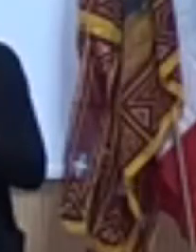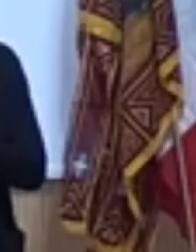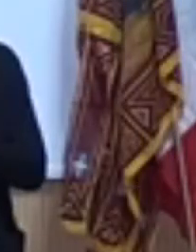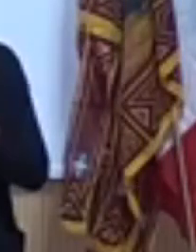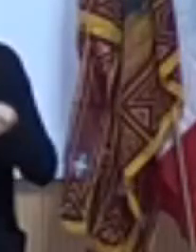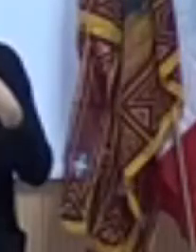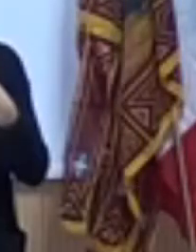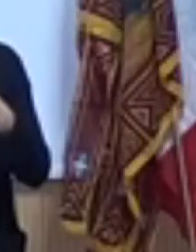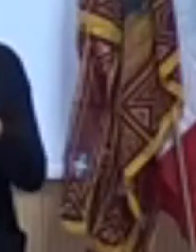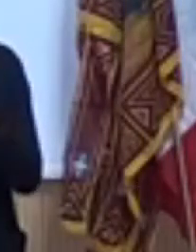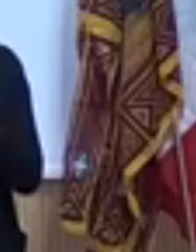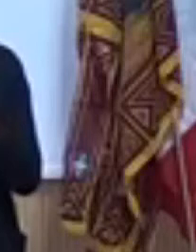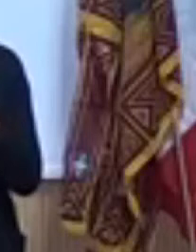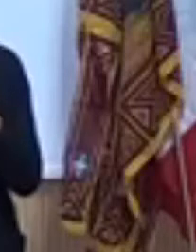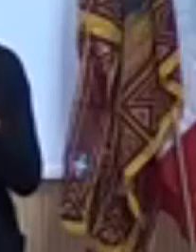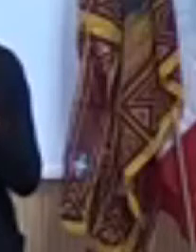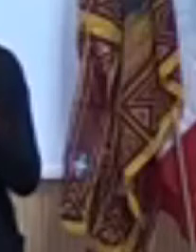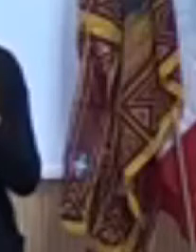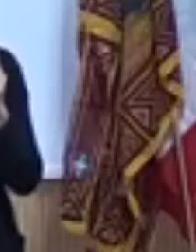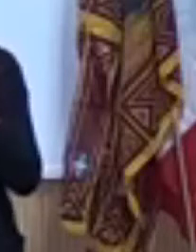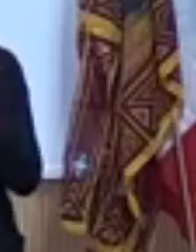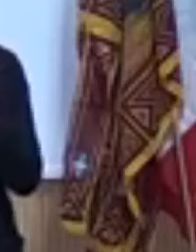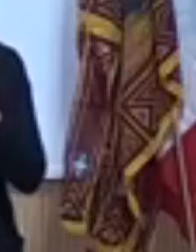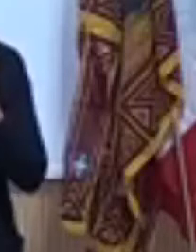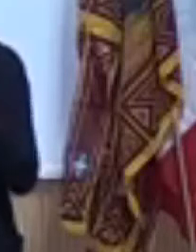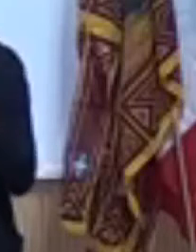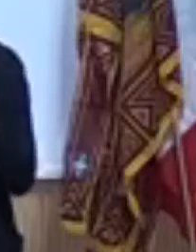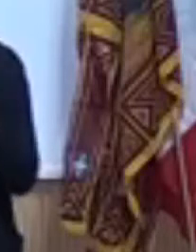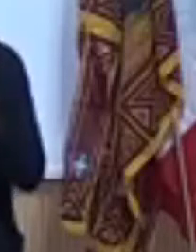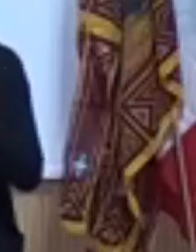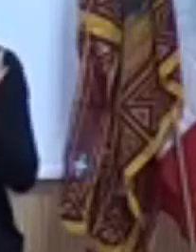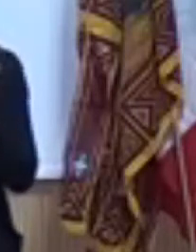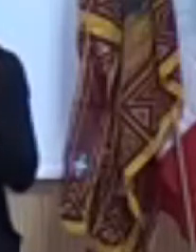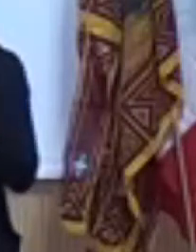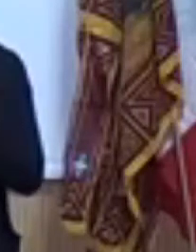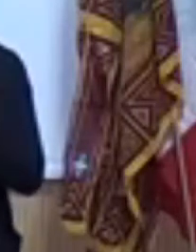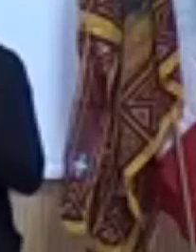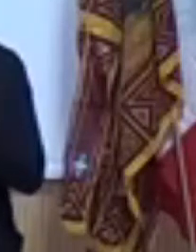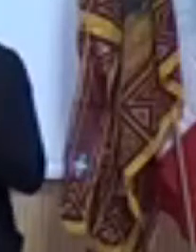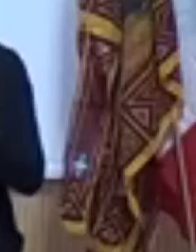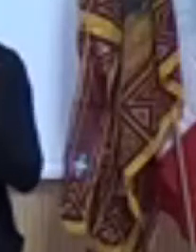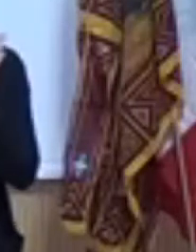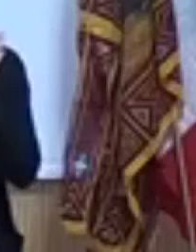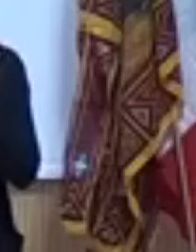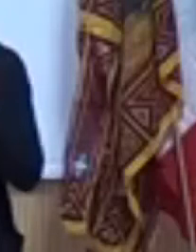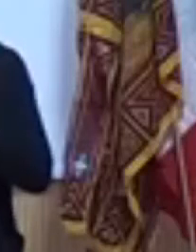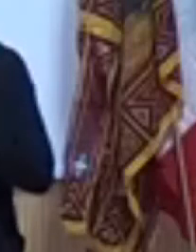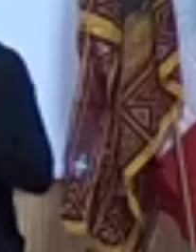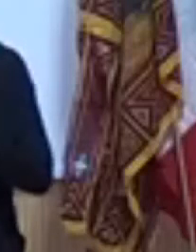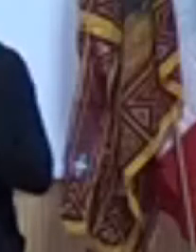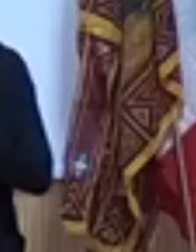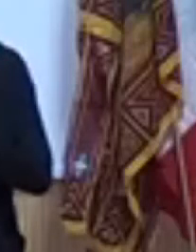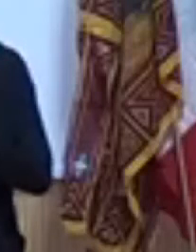tutti insieme abbiamo detto questa cosa sono i codici ateco i codici ateco ad oggi sono state uno